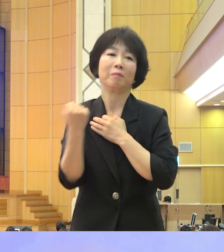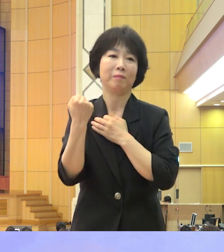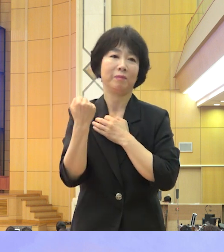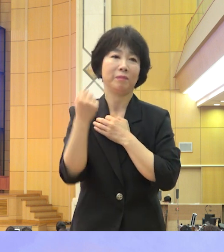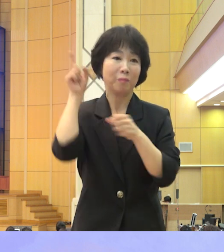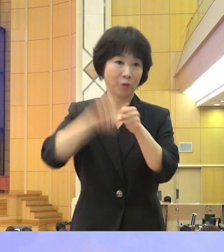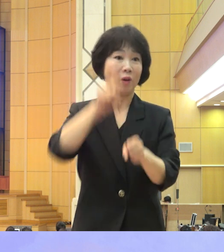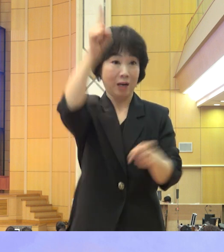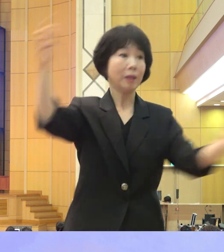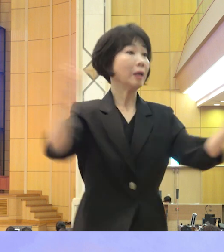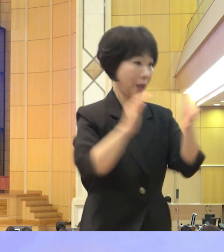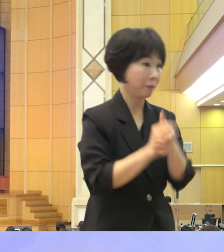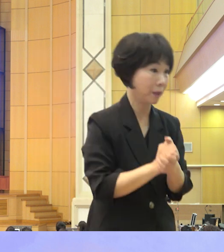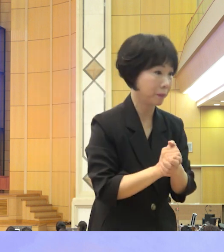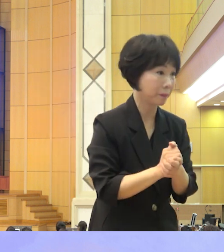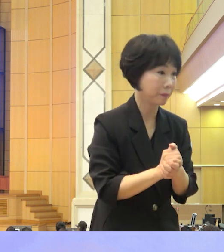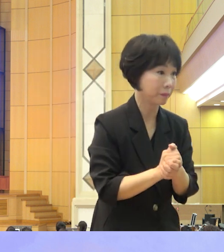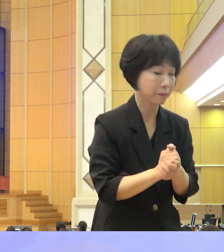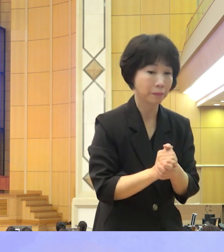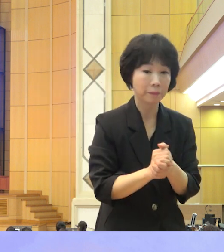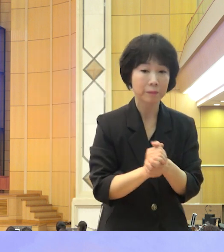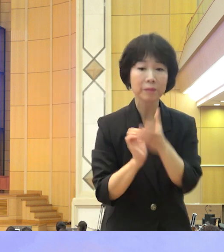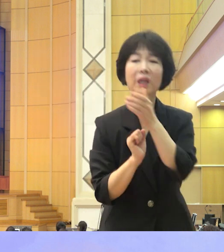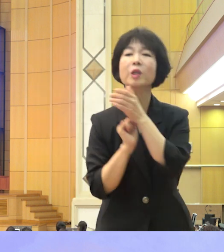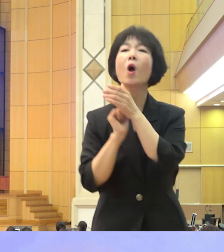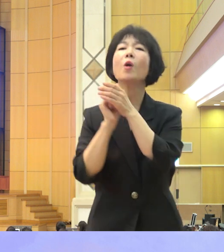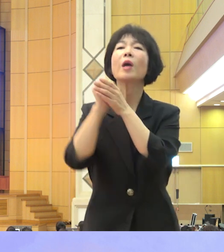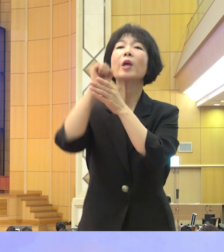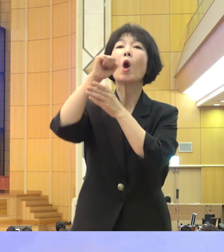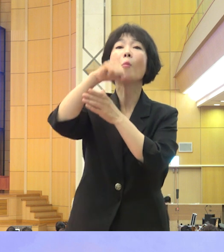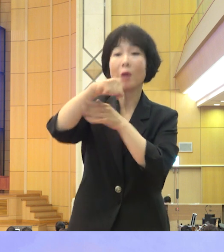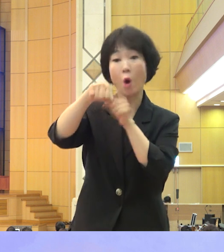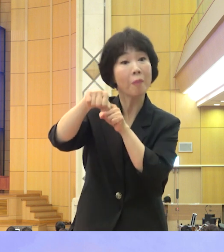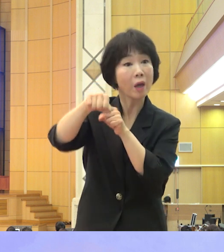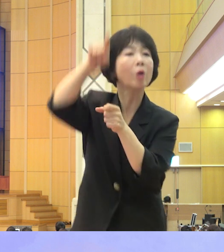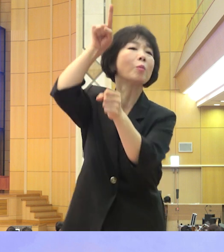무성하기 위해서만 사는 게 아니라 목적은 열매 맺기 위해서